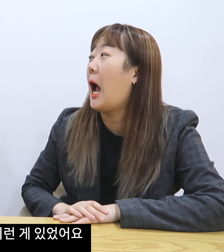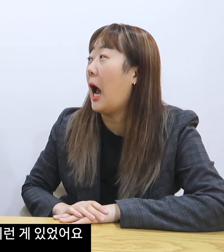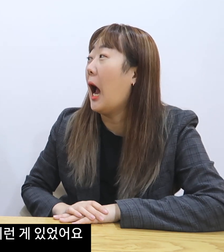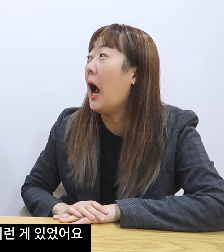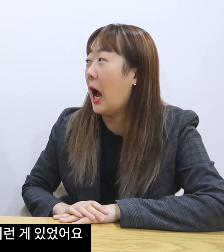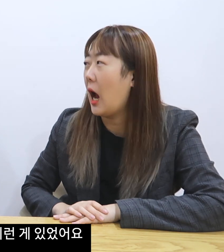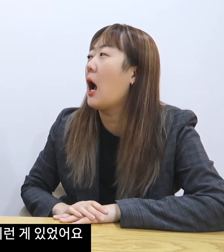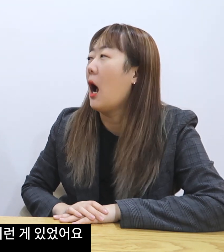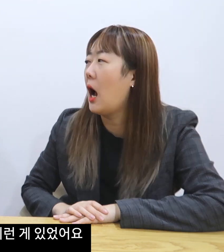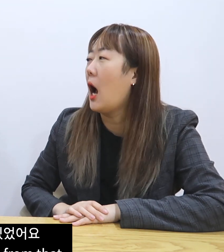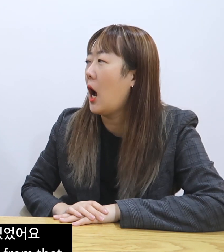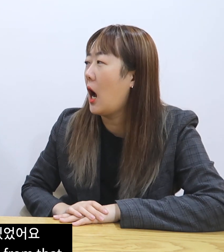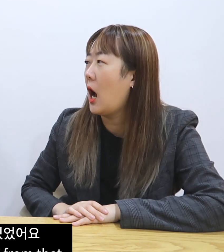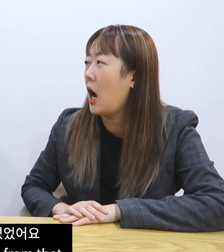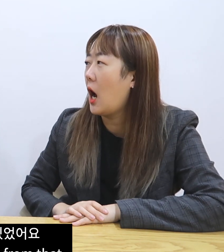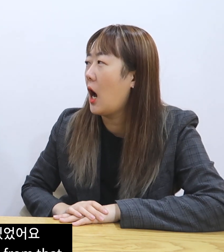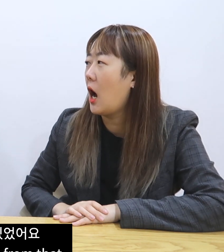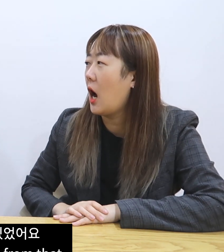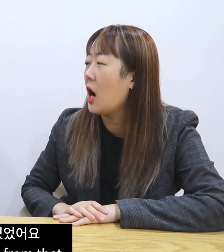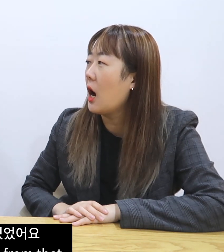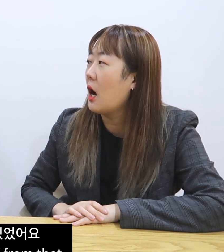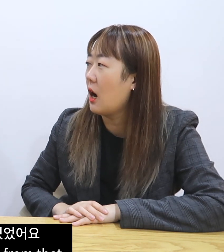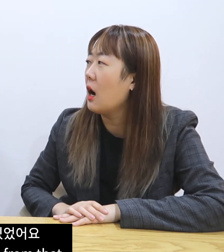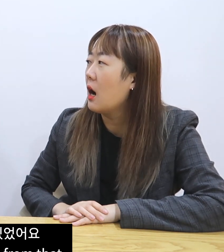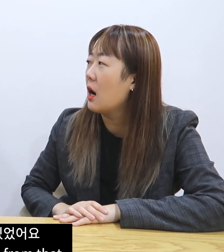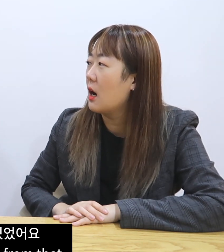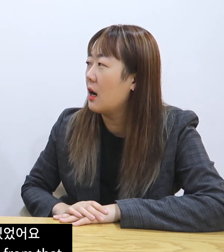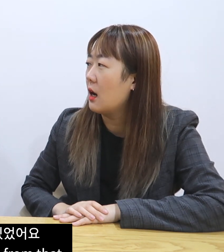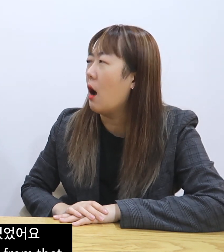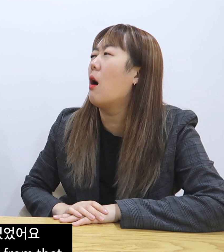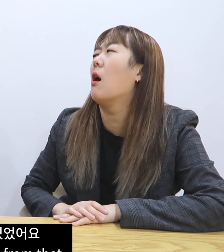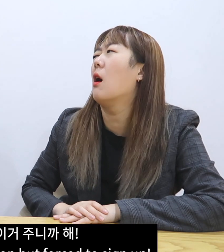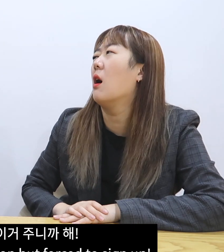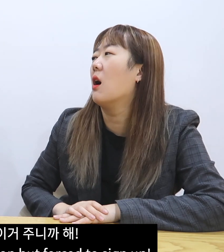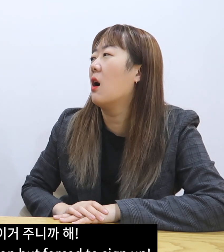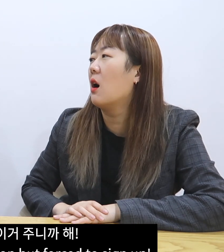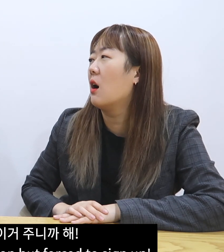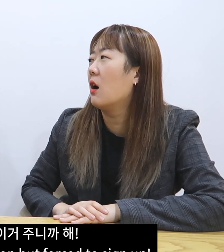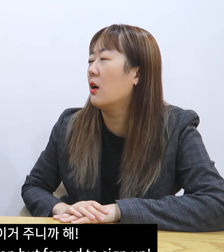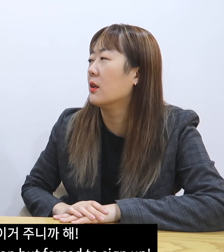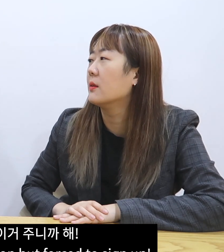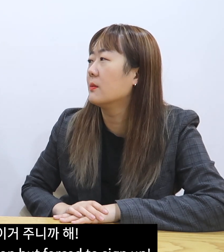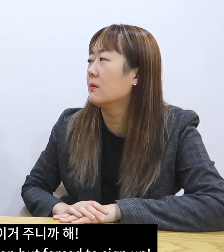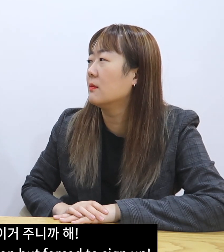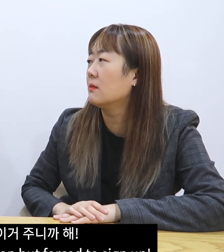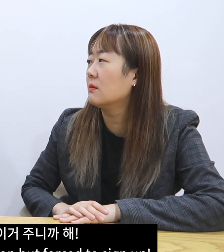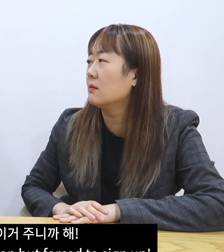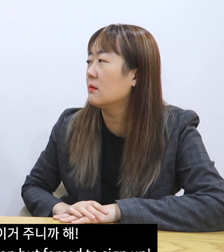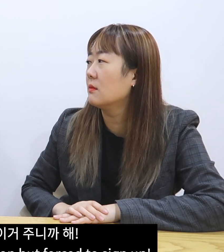말이 붙었죠. 그니까,부터 문제가 있었죠. 뭐나마, 둥둥이한